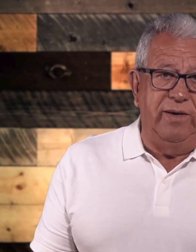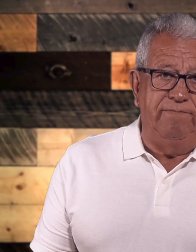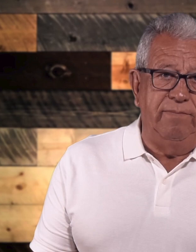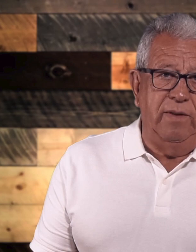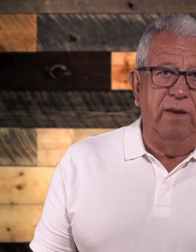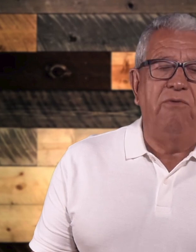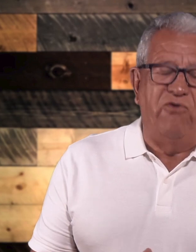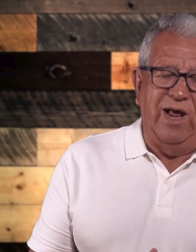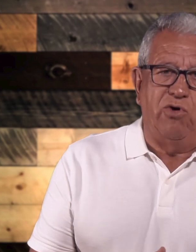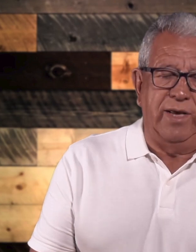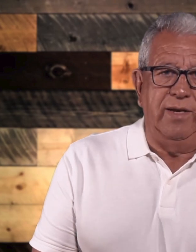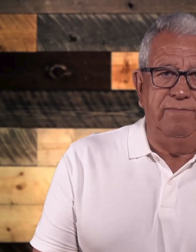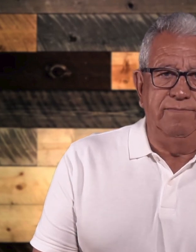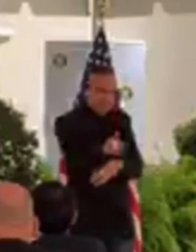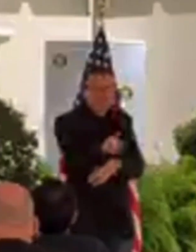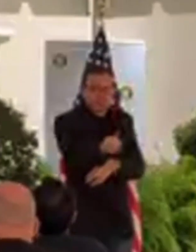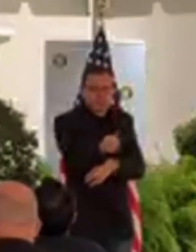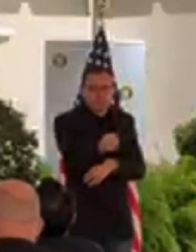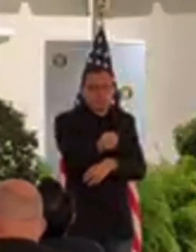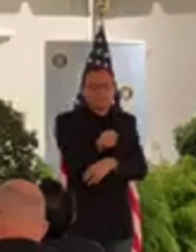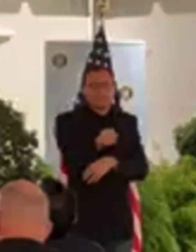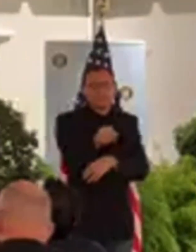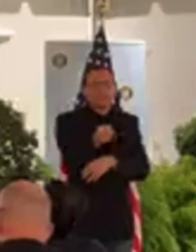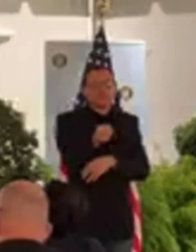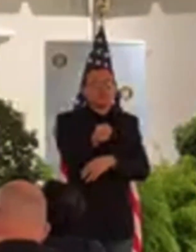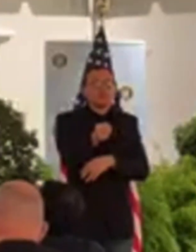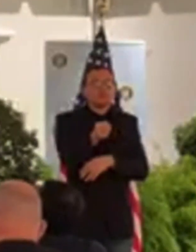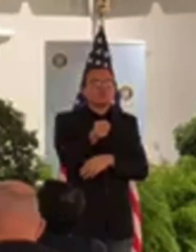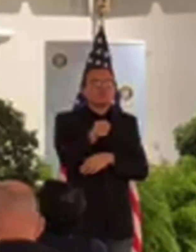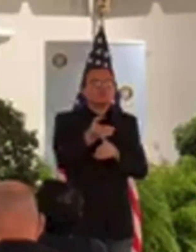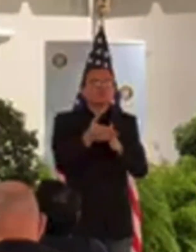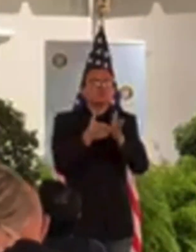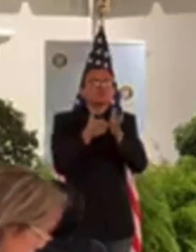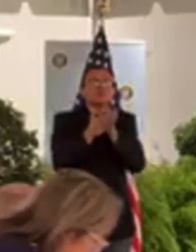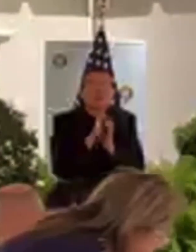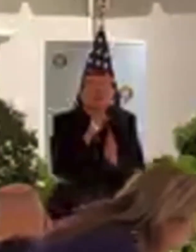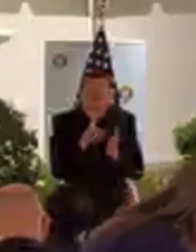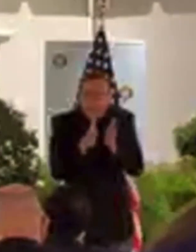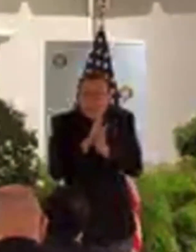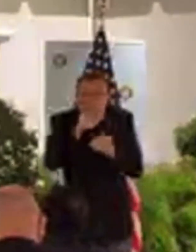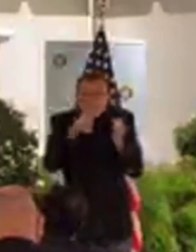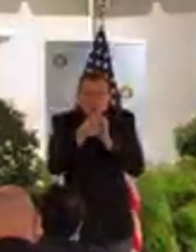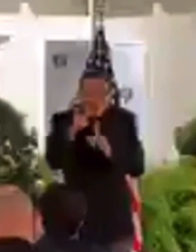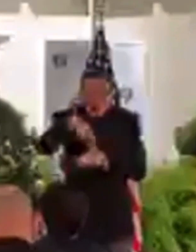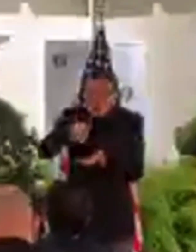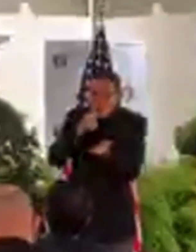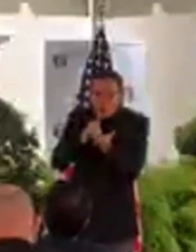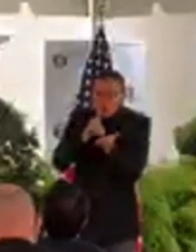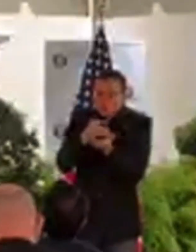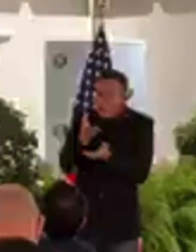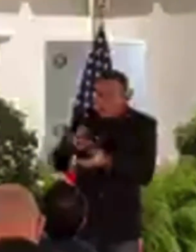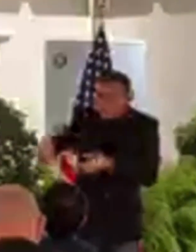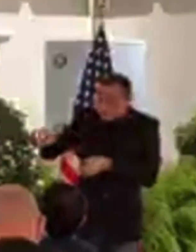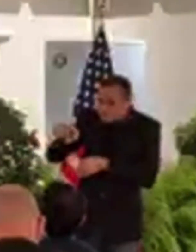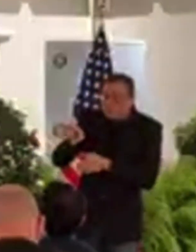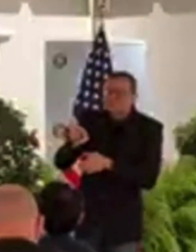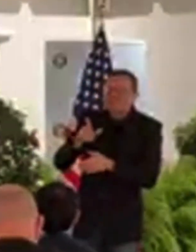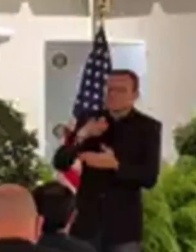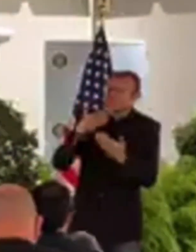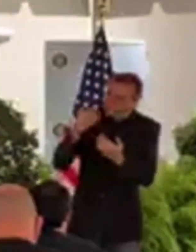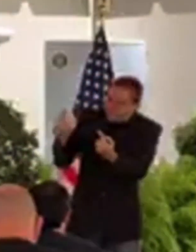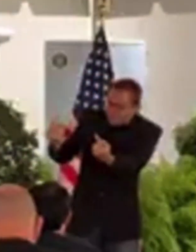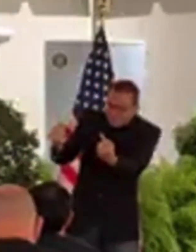19 que estoy muy agradecida de que estén aquí con nosotros porque este es el password